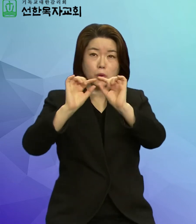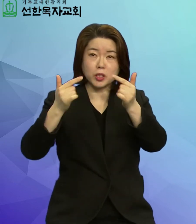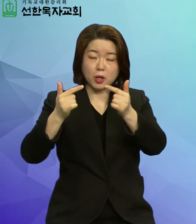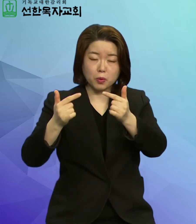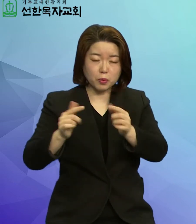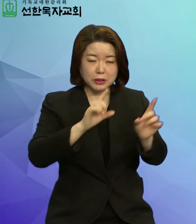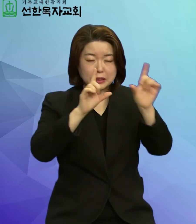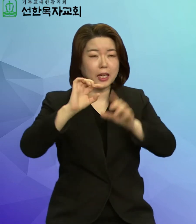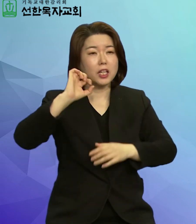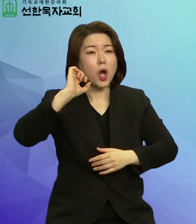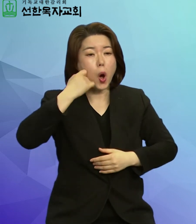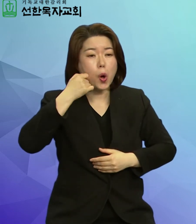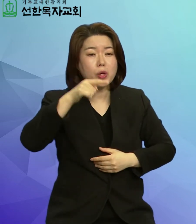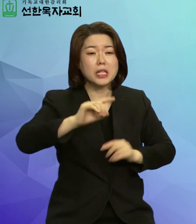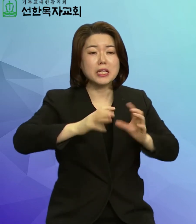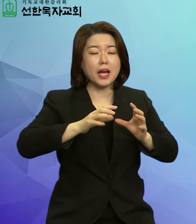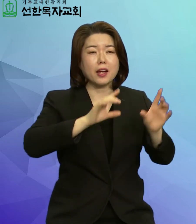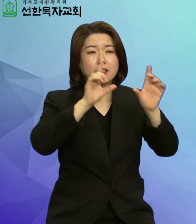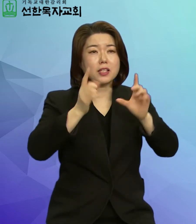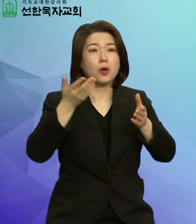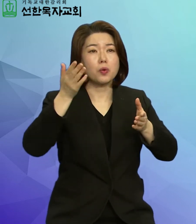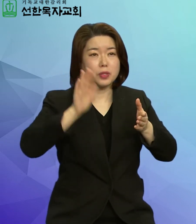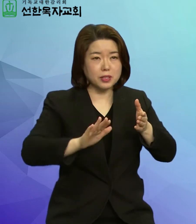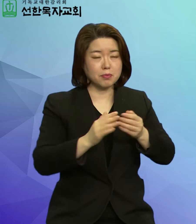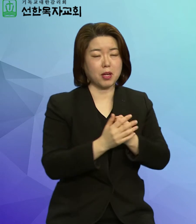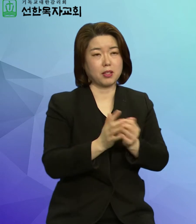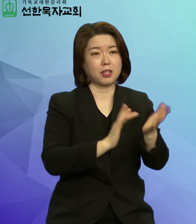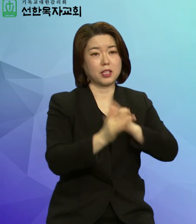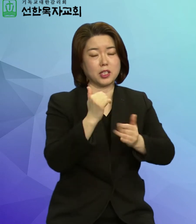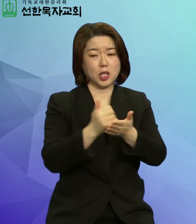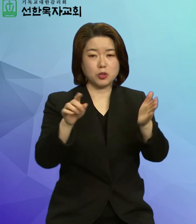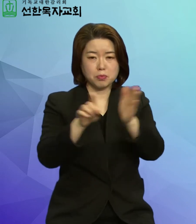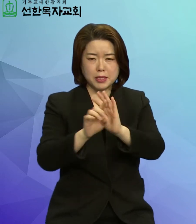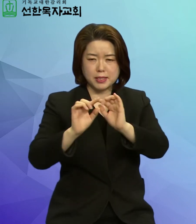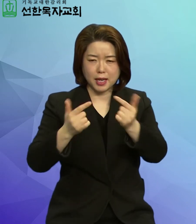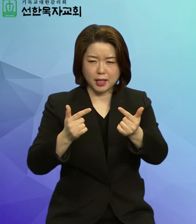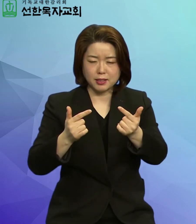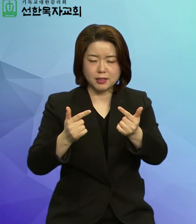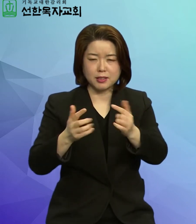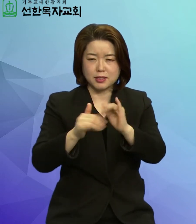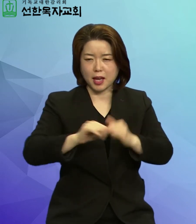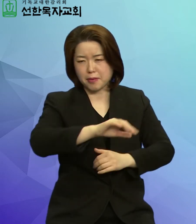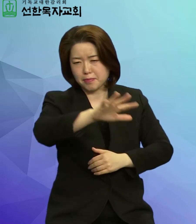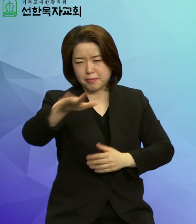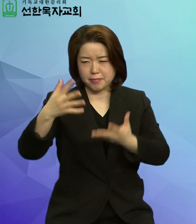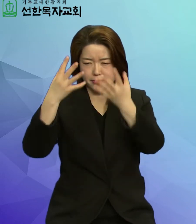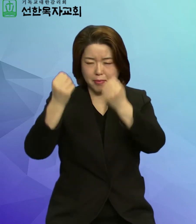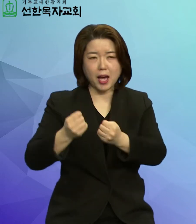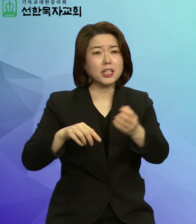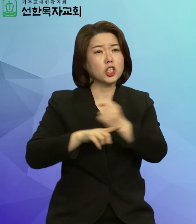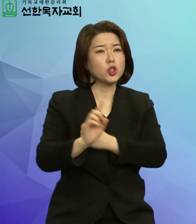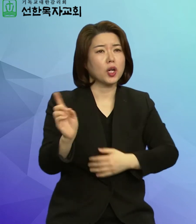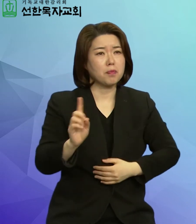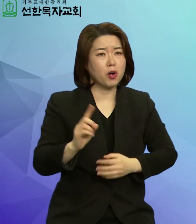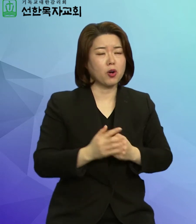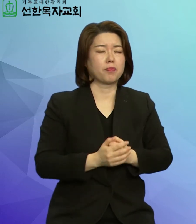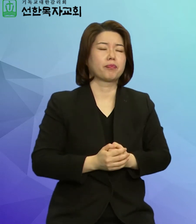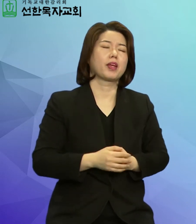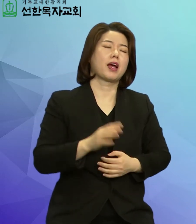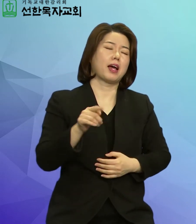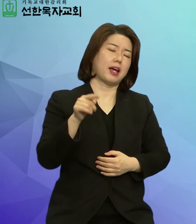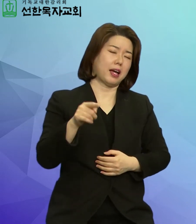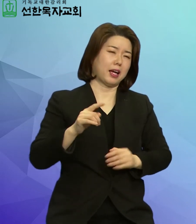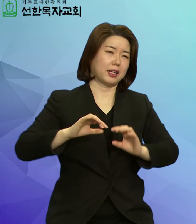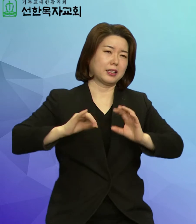십자가 보지 않고 살기가 어려운 이 나라에 살면서도 예수를 안 믿는 사람이 이렇게 많은 이유가 뭐죠?